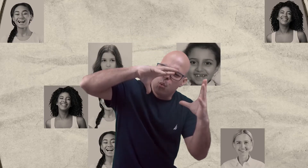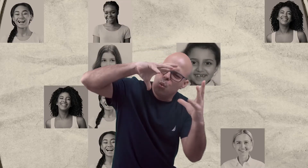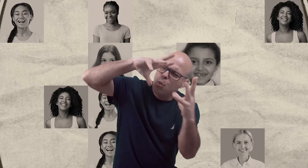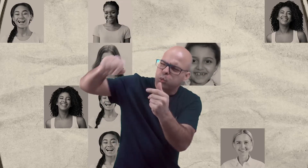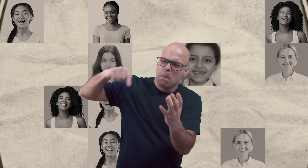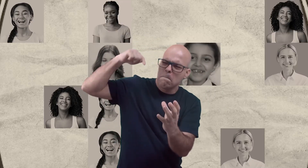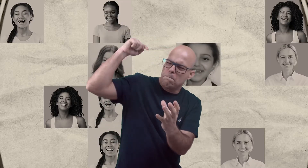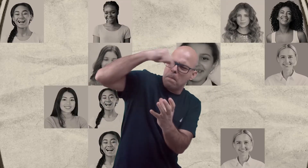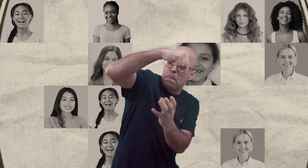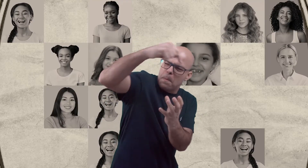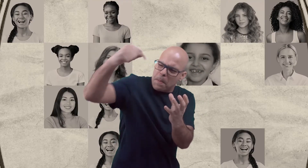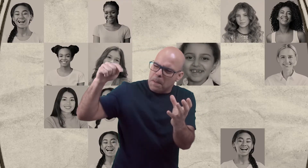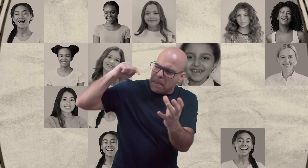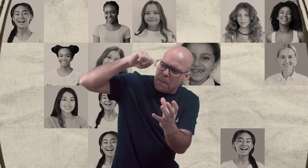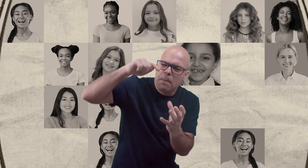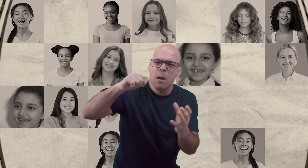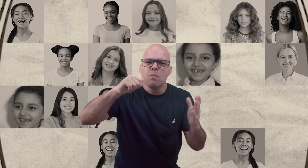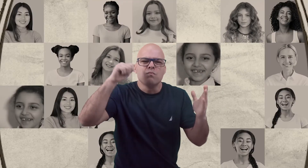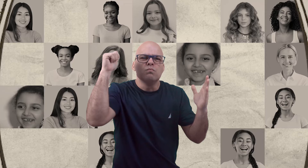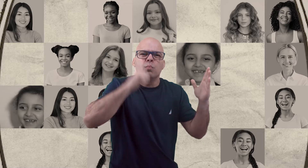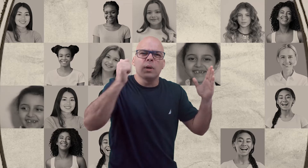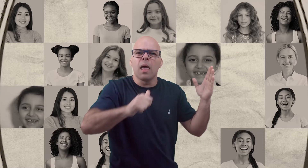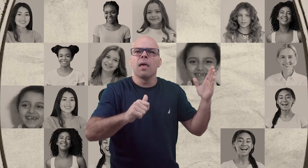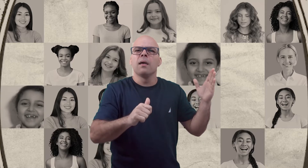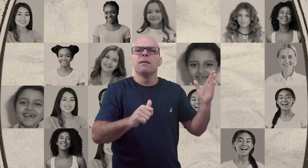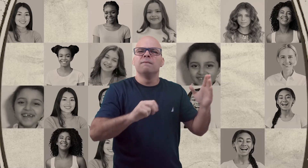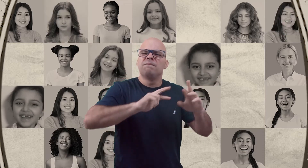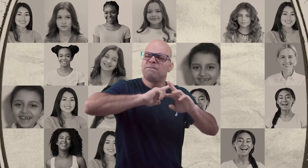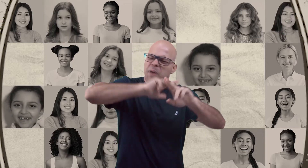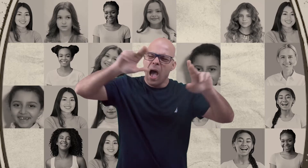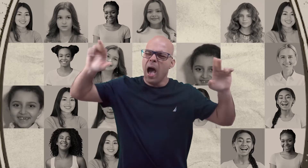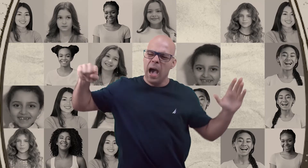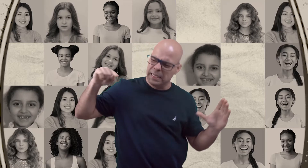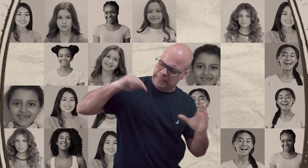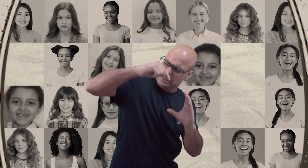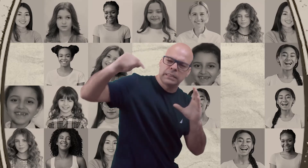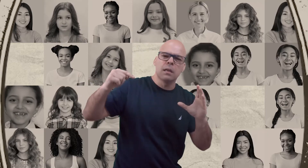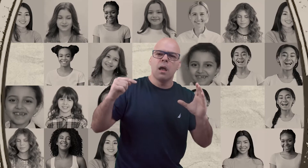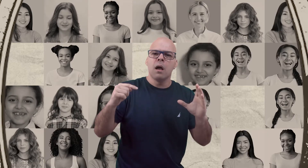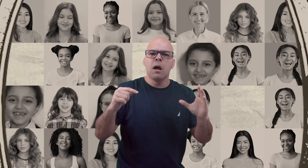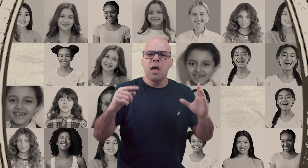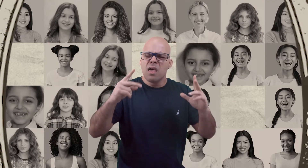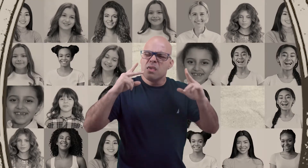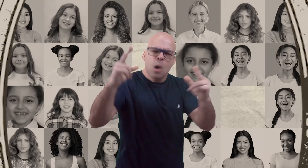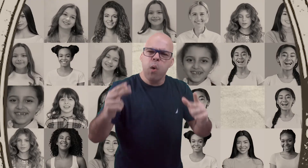inteiro existem várias mulheres iguais a mim, tão fortes quanto